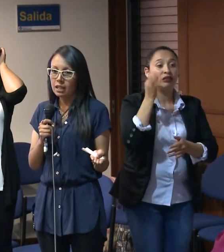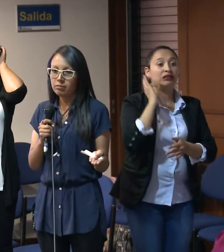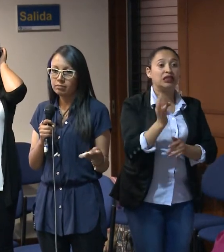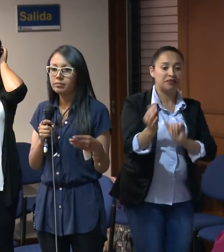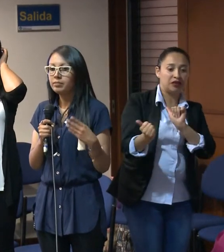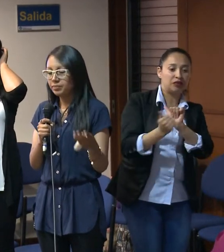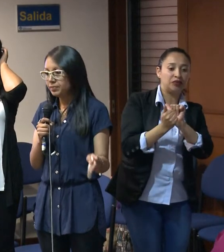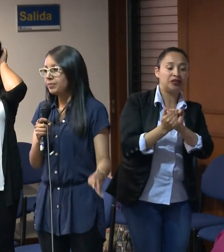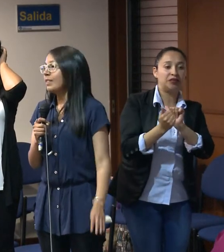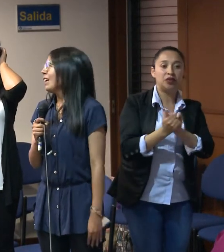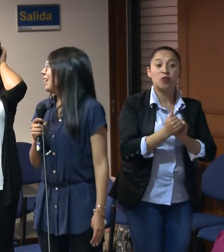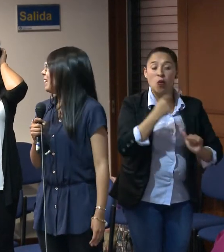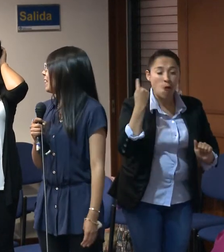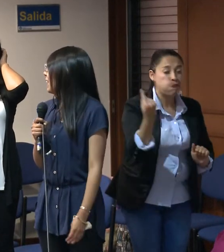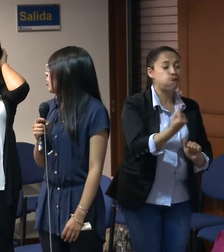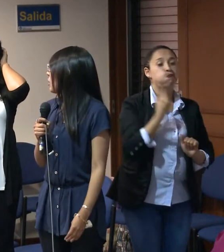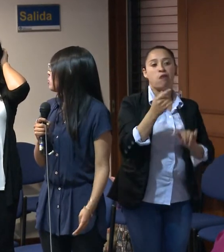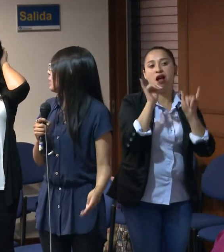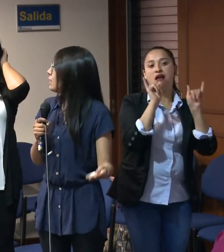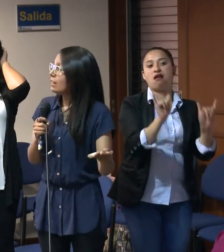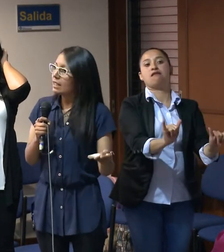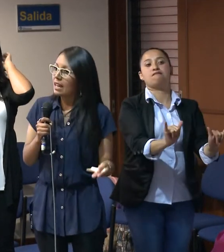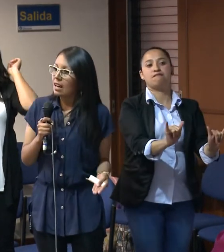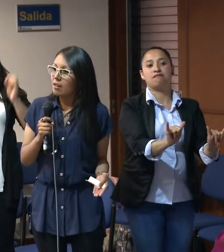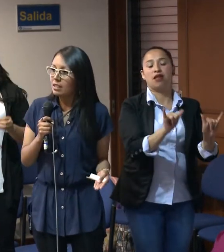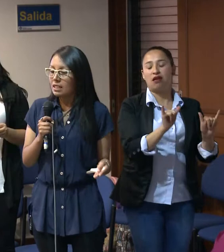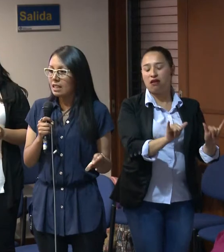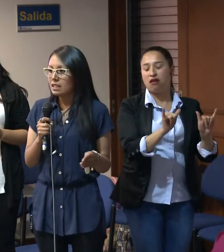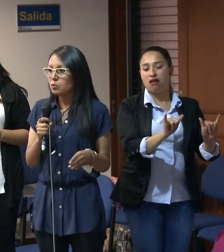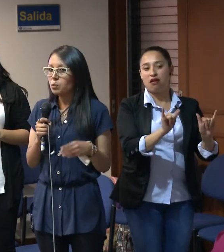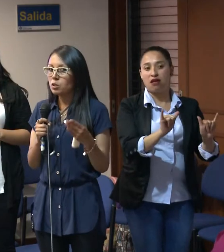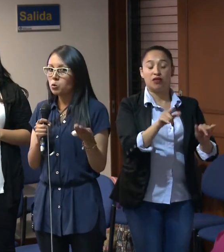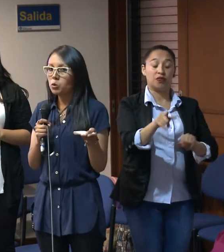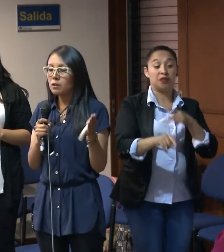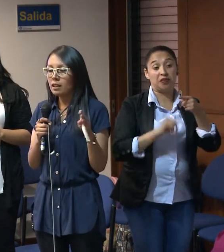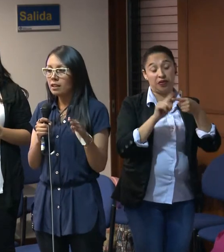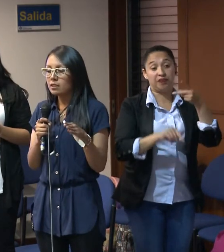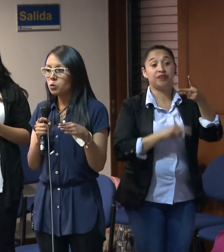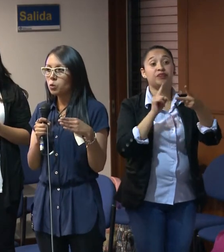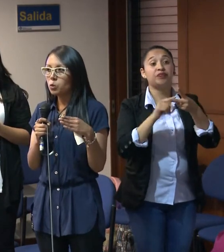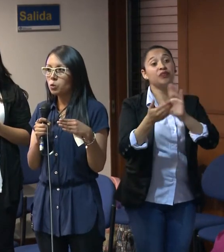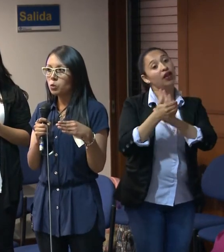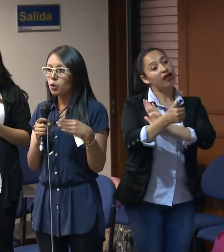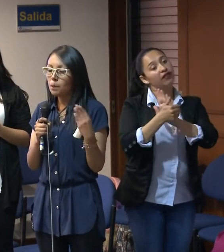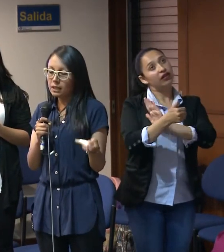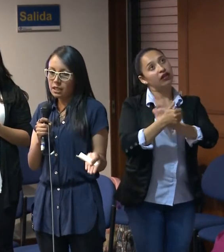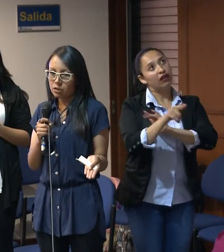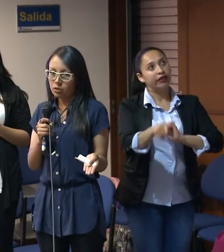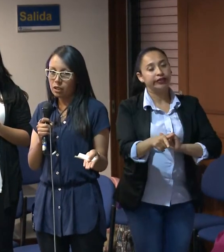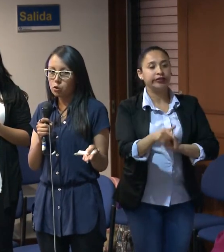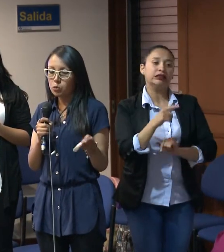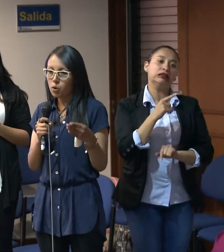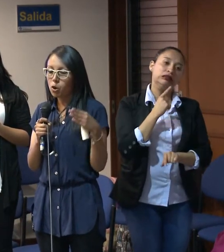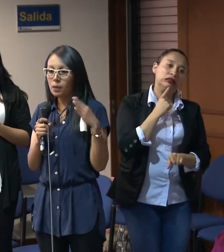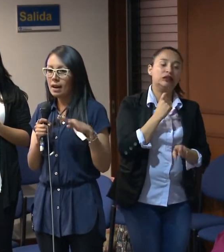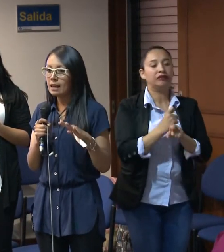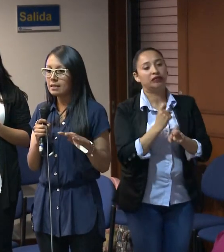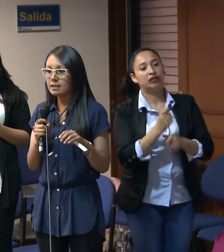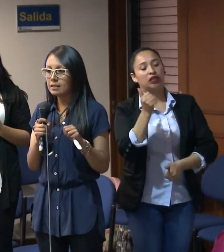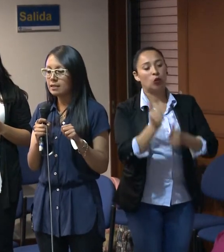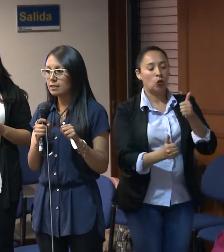pues, no sale. Y en cuanto al nivel de habilidades, pues su nivel, su complicación es un